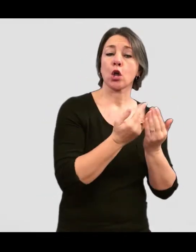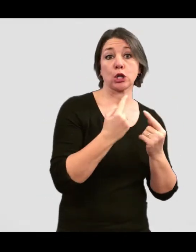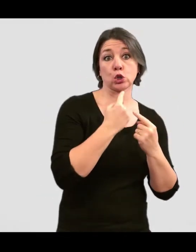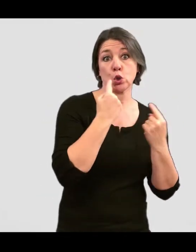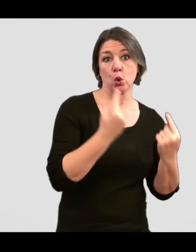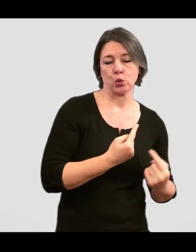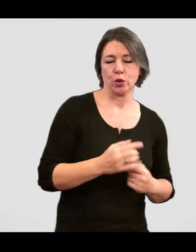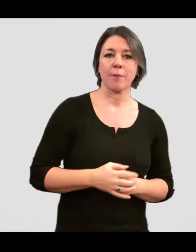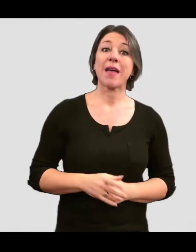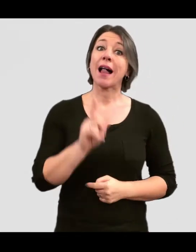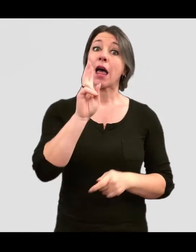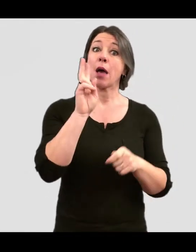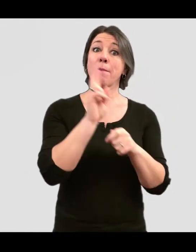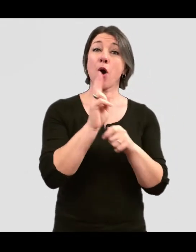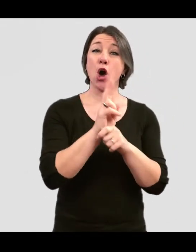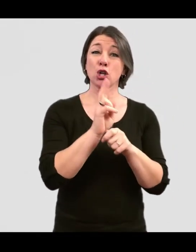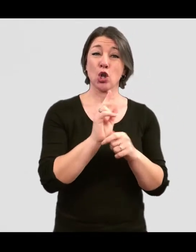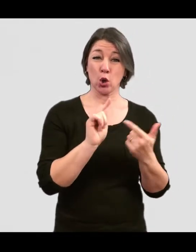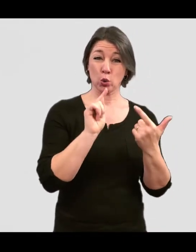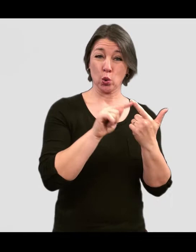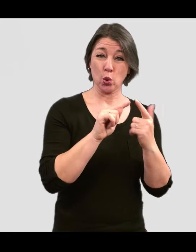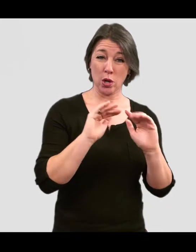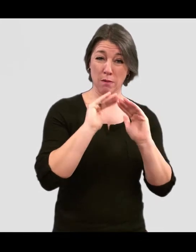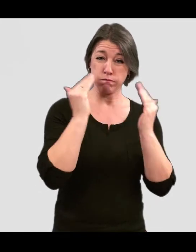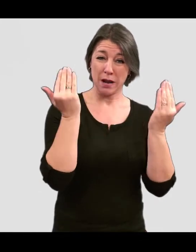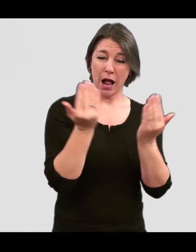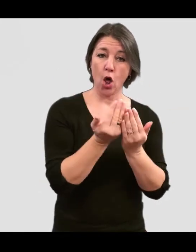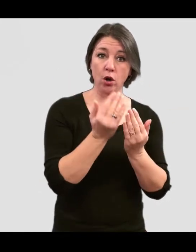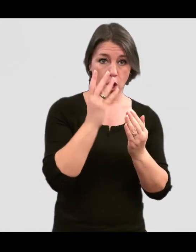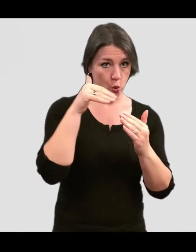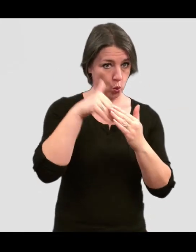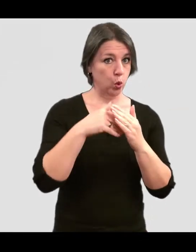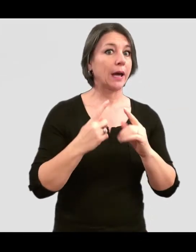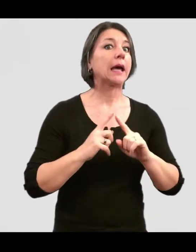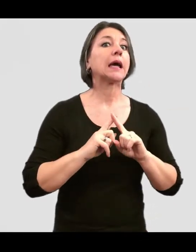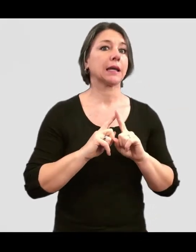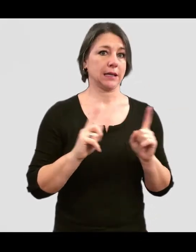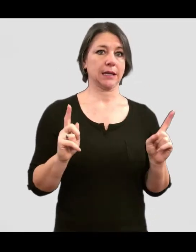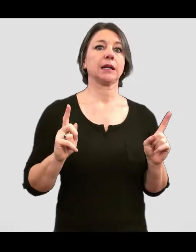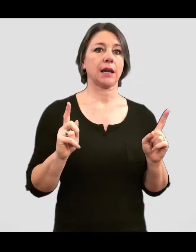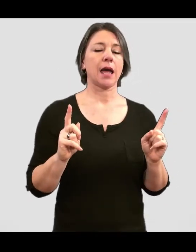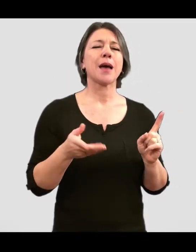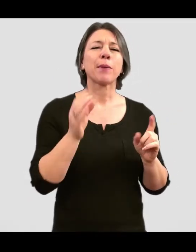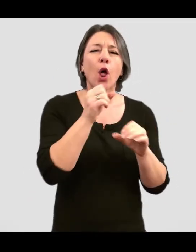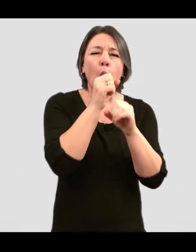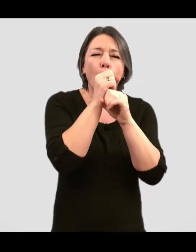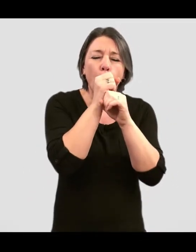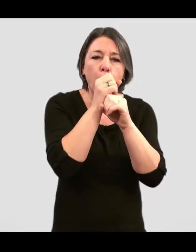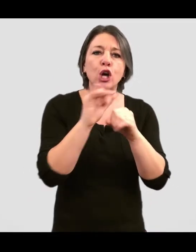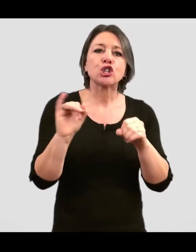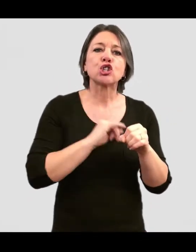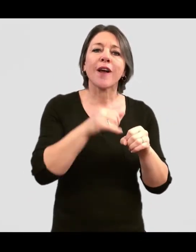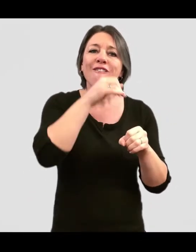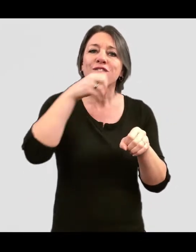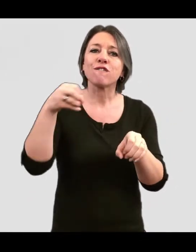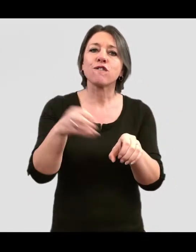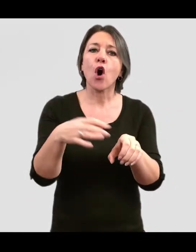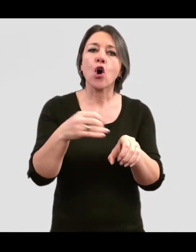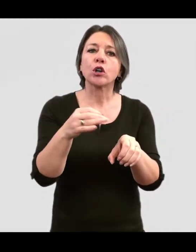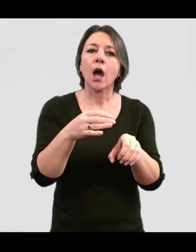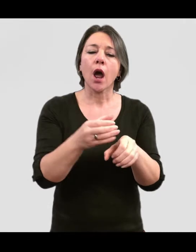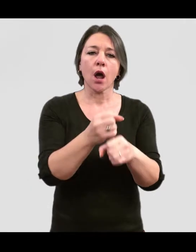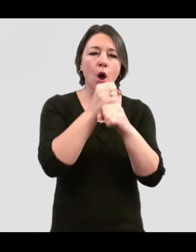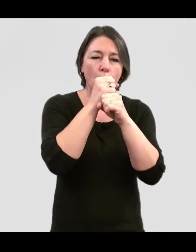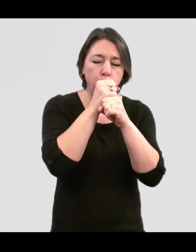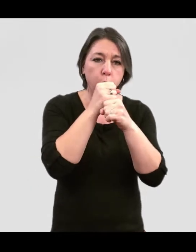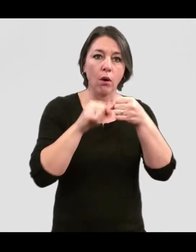Tak, akorát s tím rozdílem, že v tomto balonku máme trochu vody